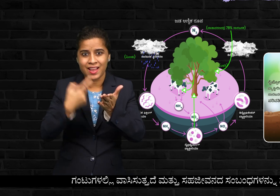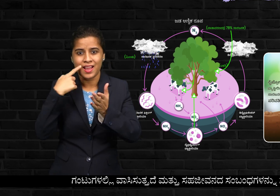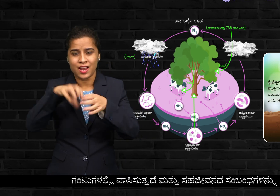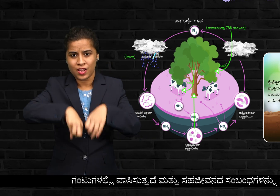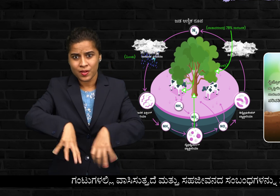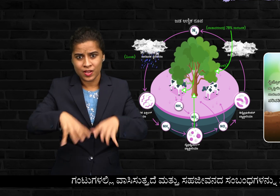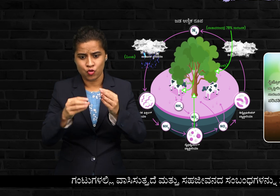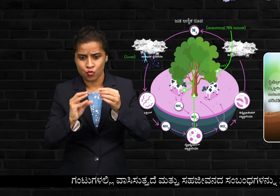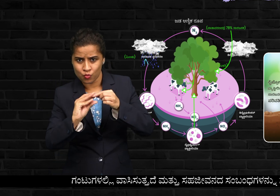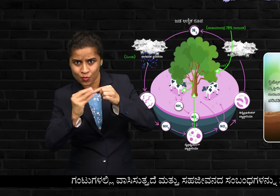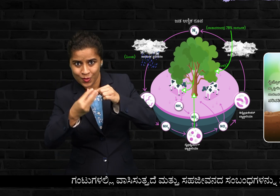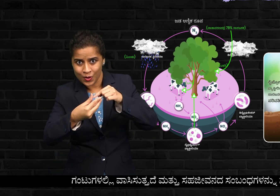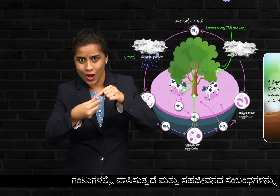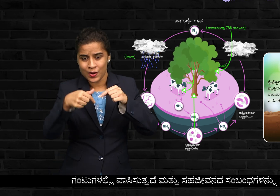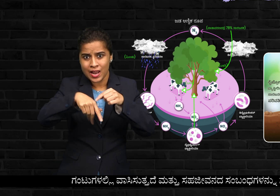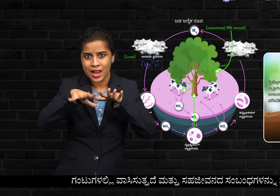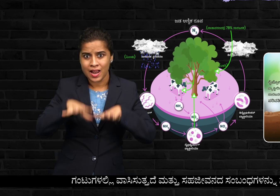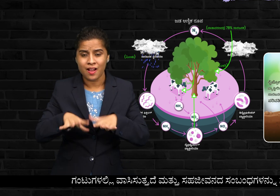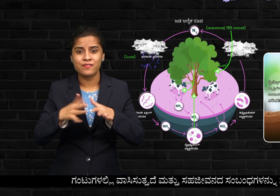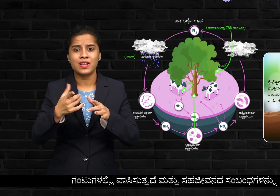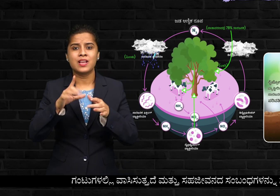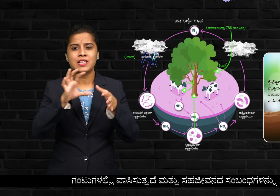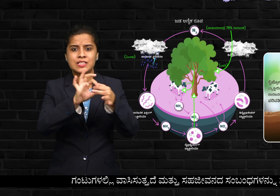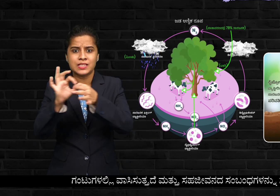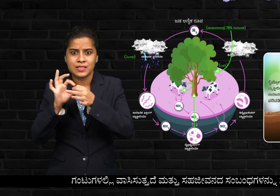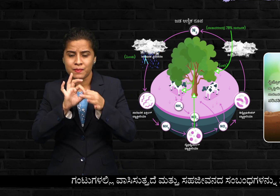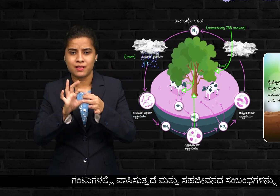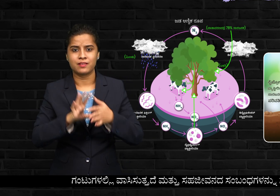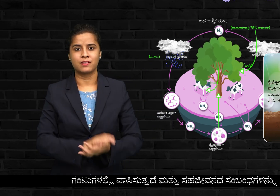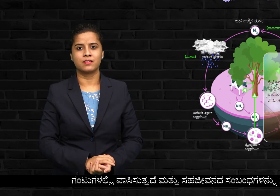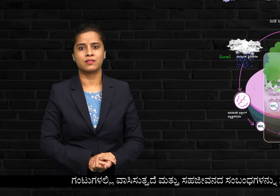ಸಹಜೀವನದ ಸಂಬಂಧಗಳನ್ನು ಸ್ಥಾಪಿಸುತ್ತೆ.